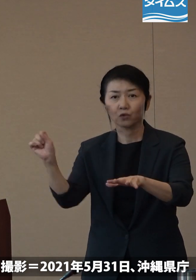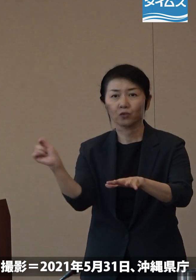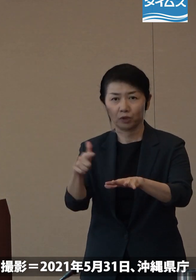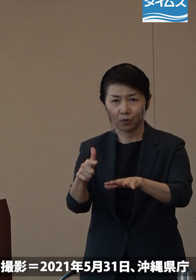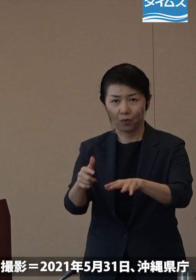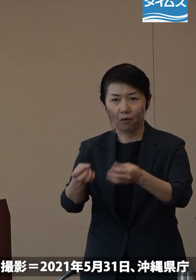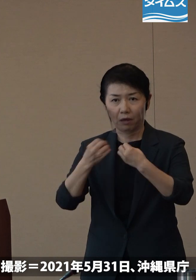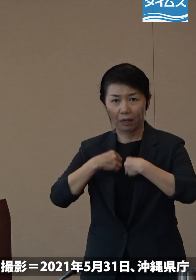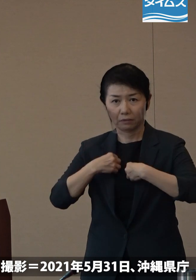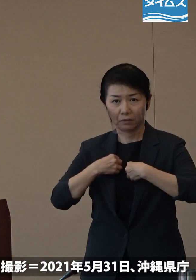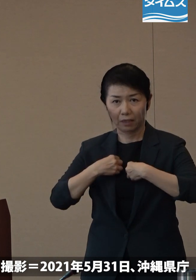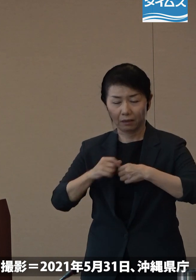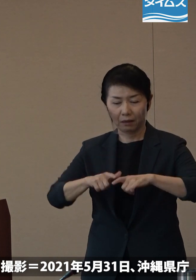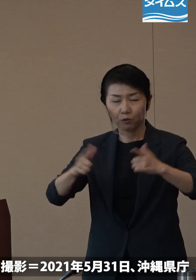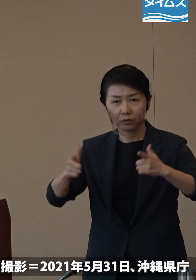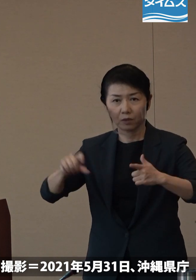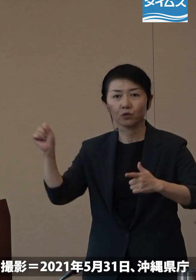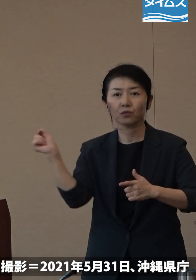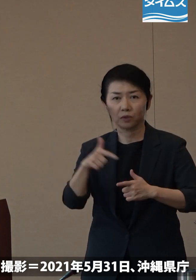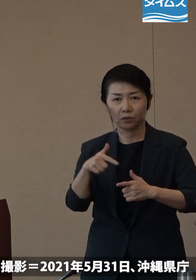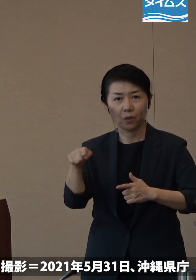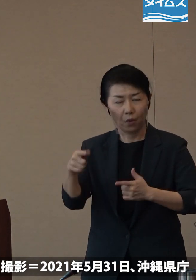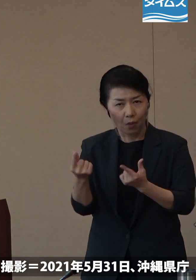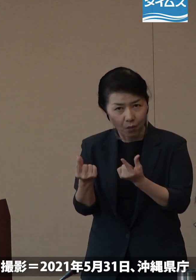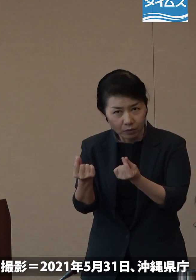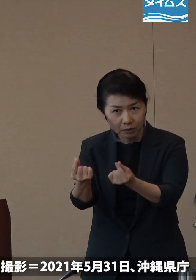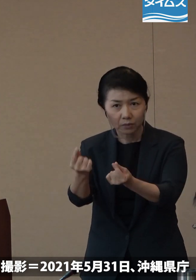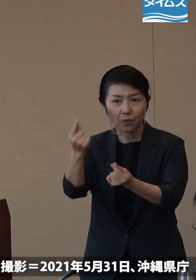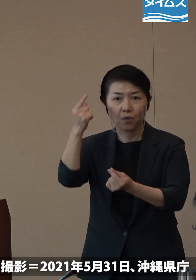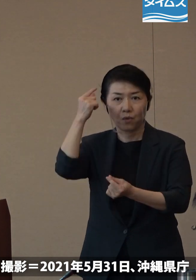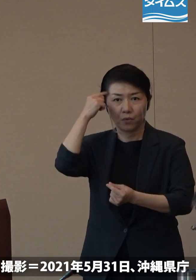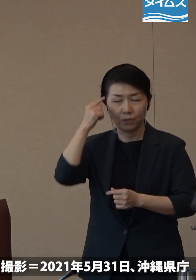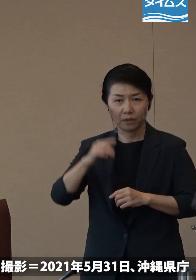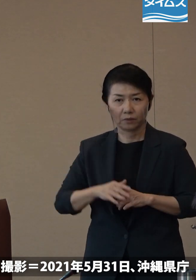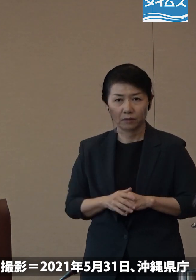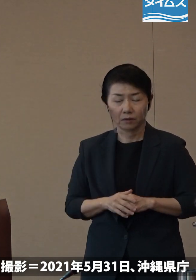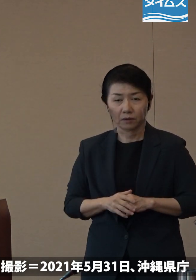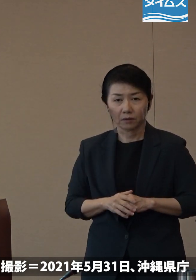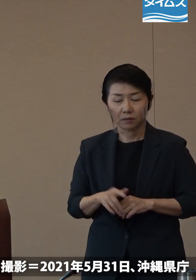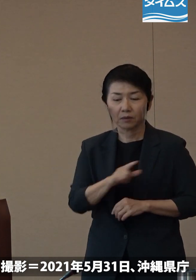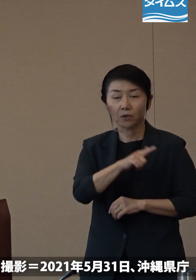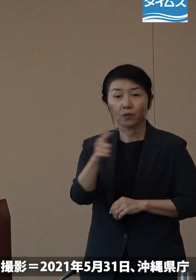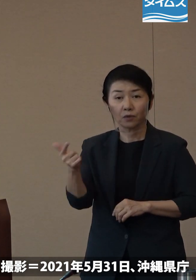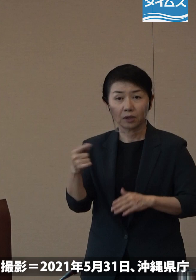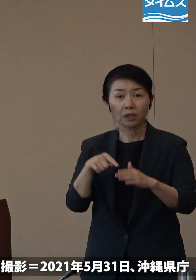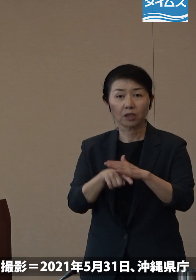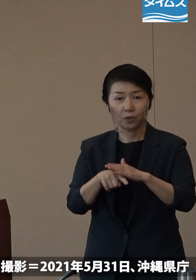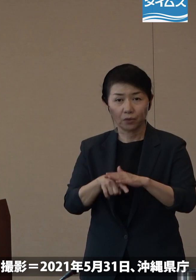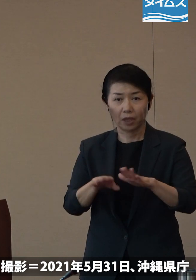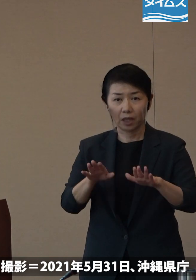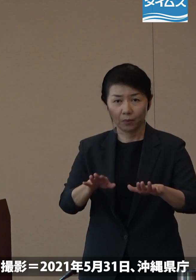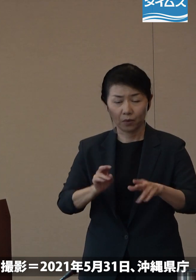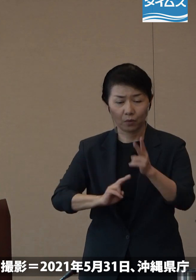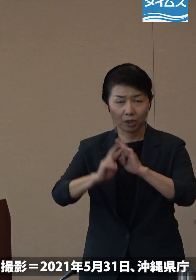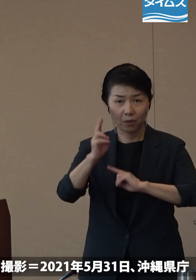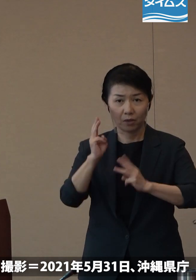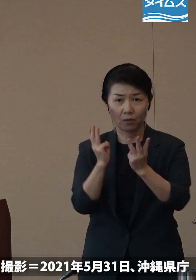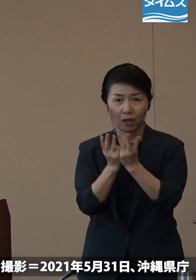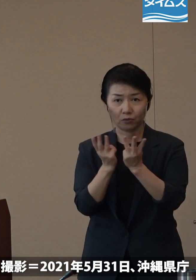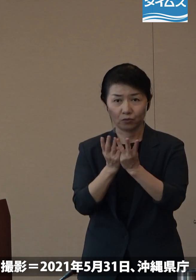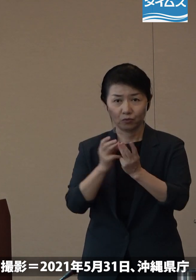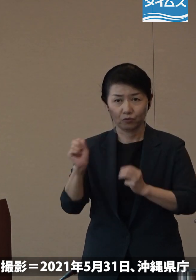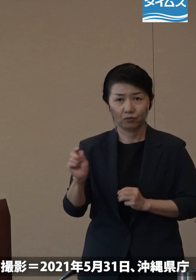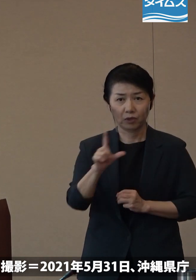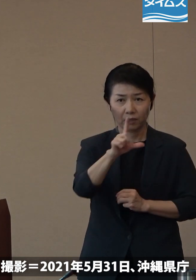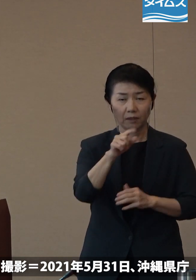感染拡大の速度もまた比例しているのではないかというような見方もありますので、さまざまな要因が今の状況と重なっ